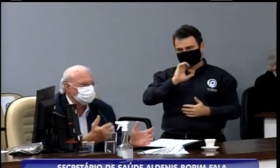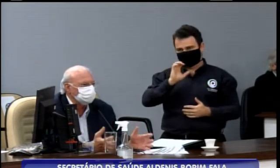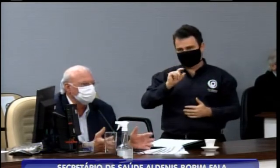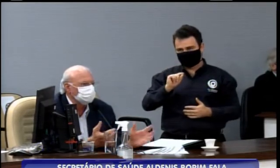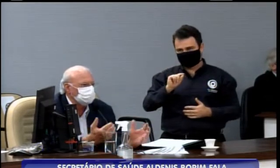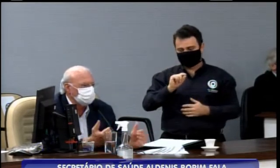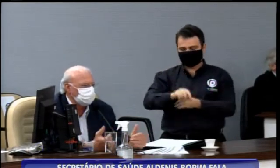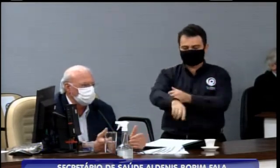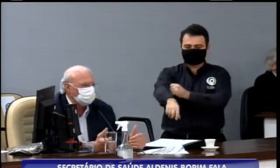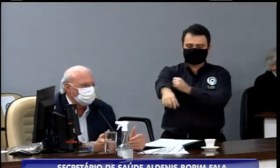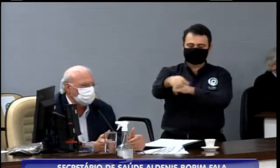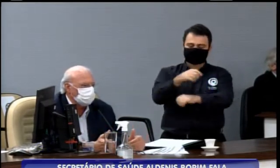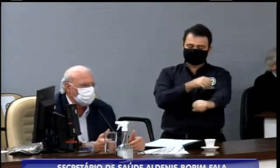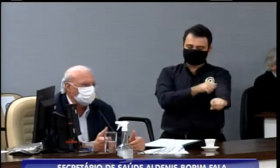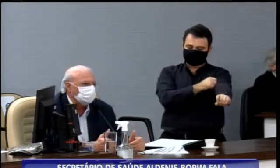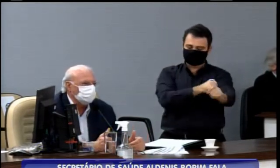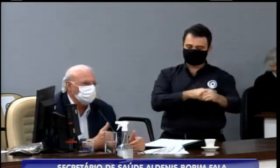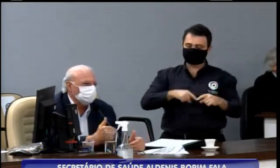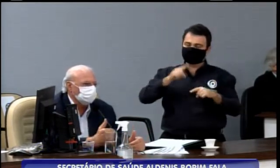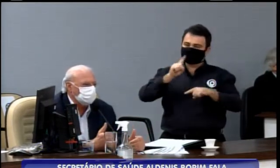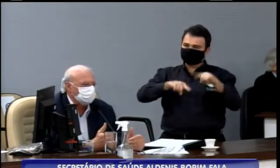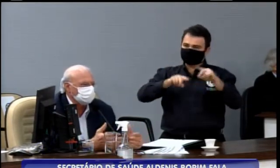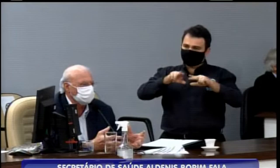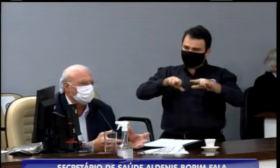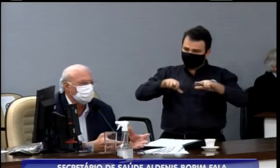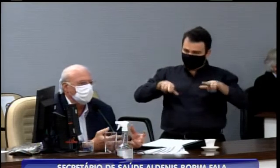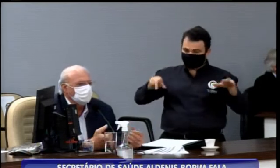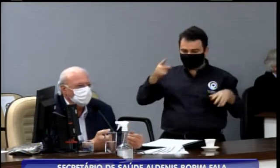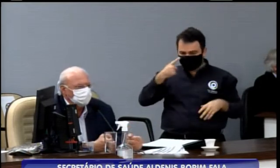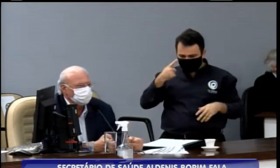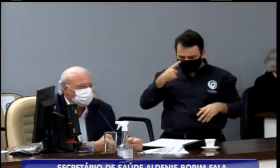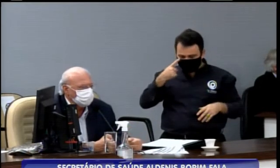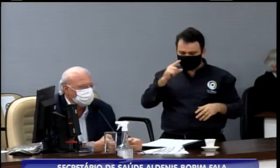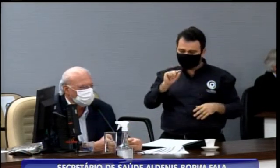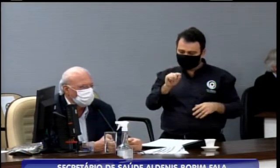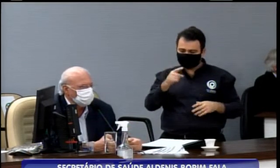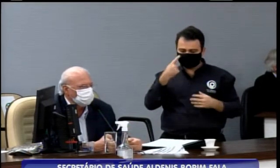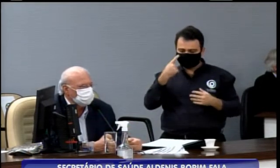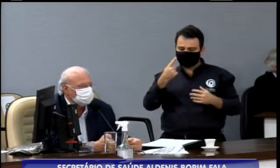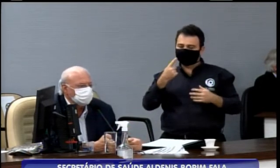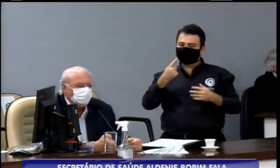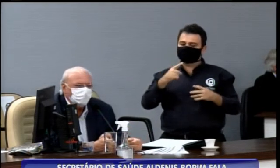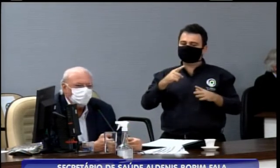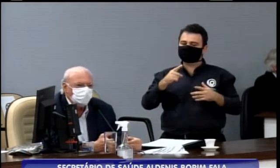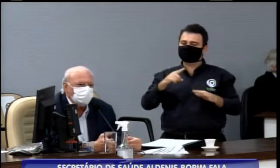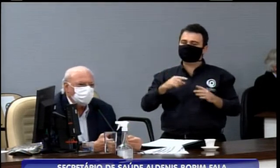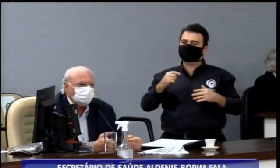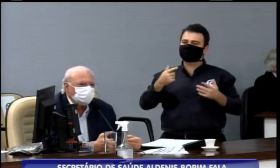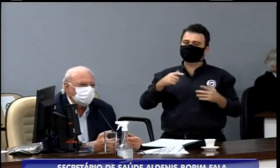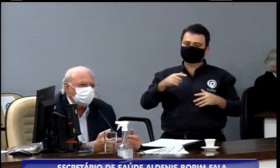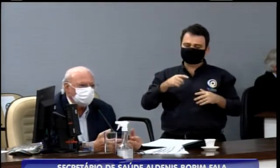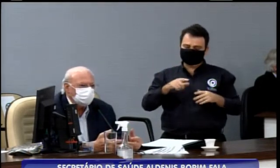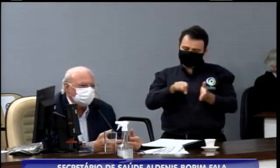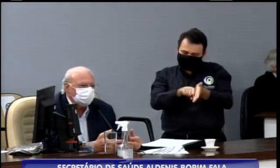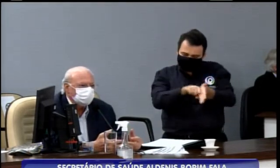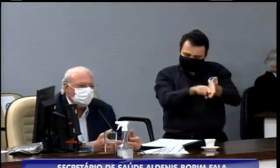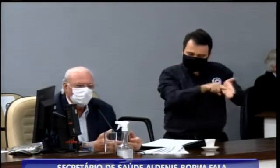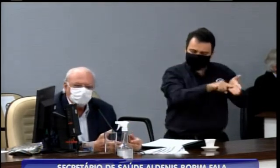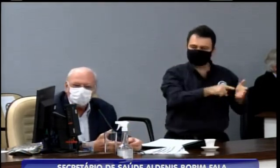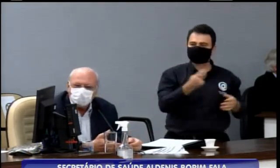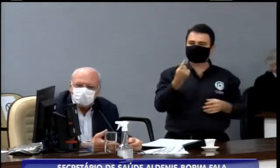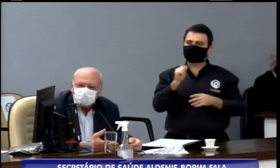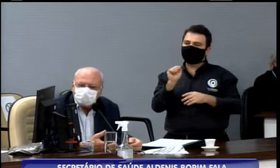de tudo que tem que comprar com preço máximo, com os nossos valores, e